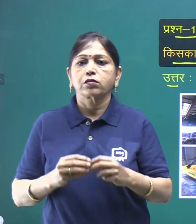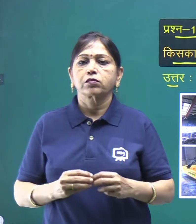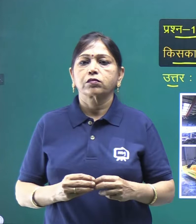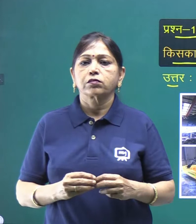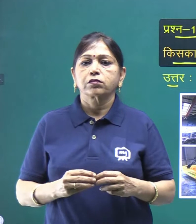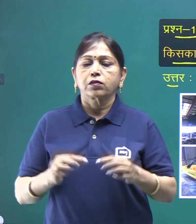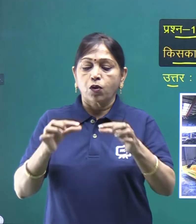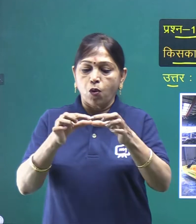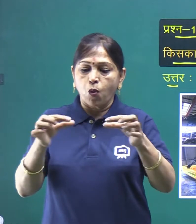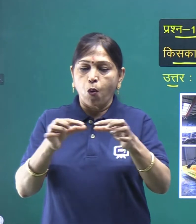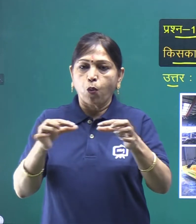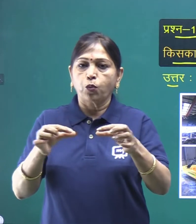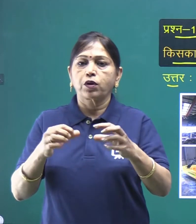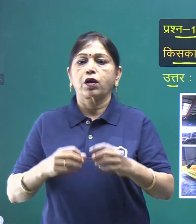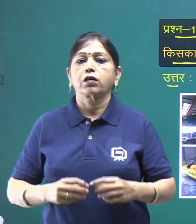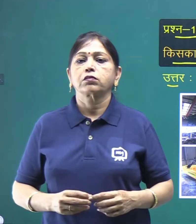करोड़ का